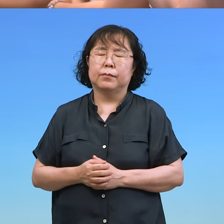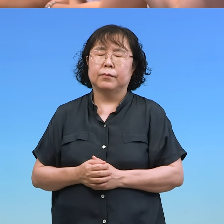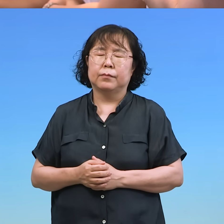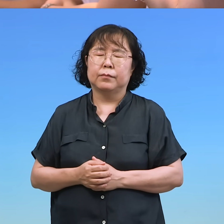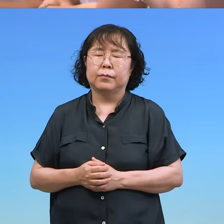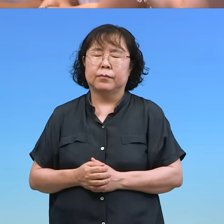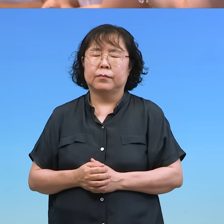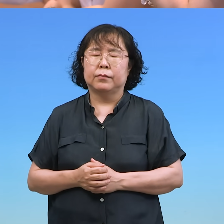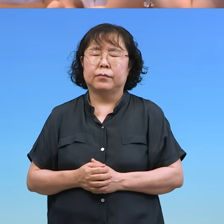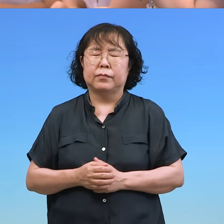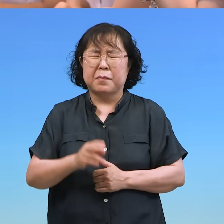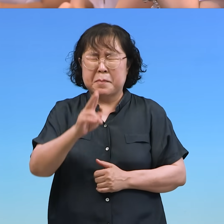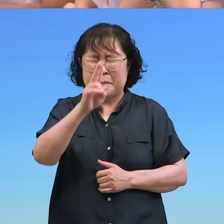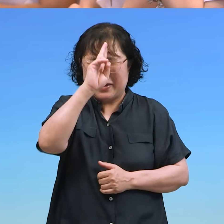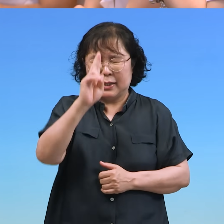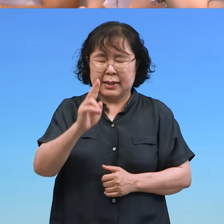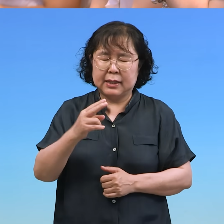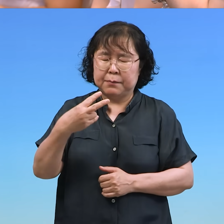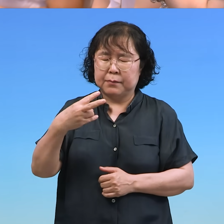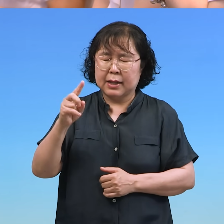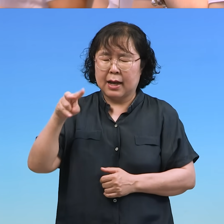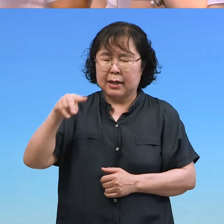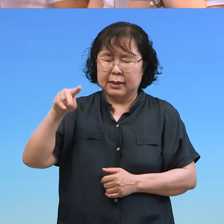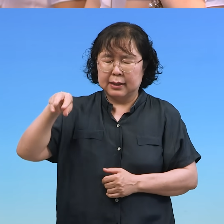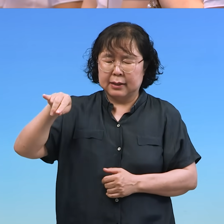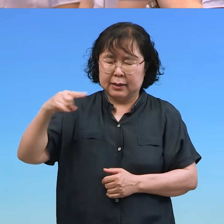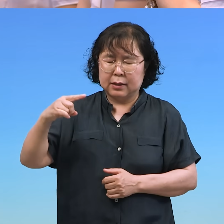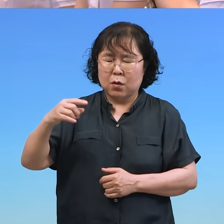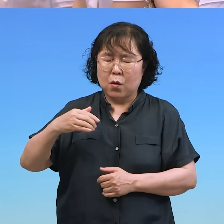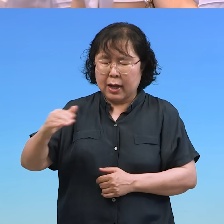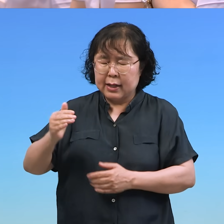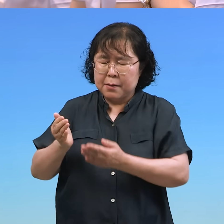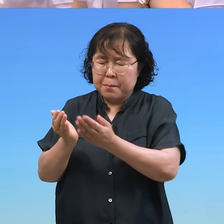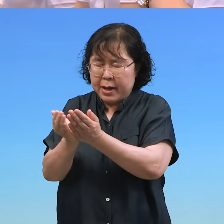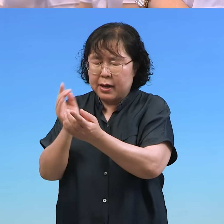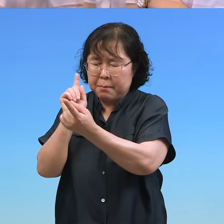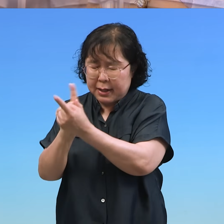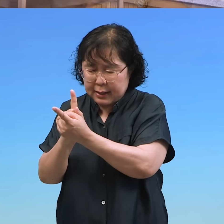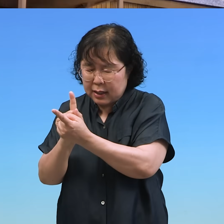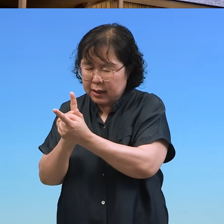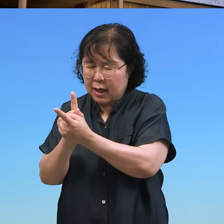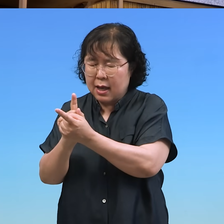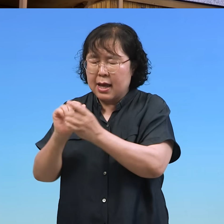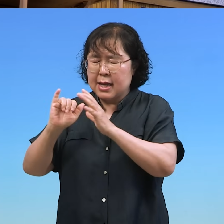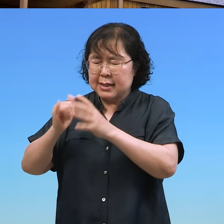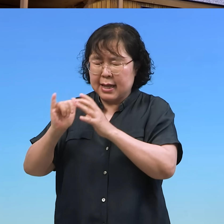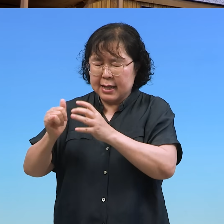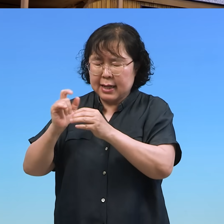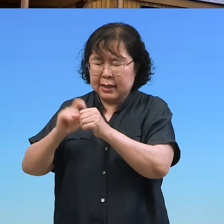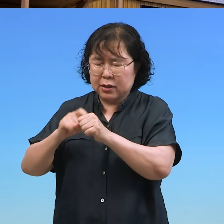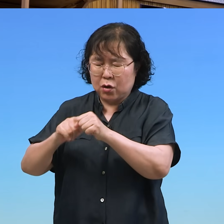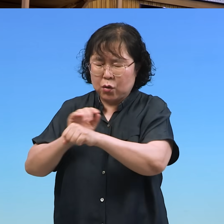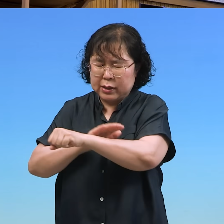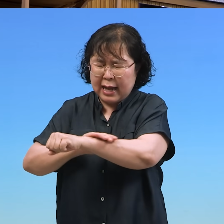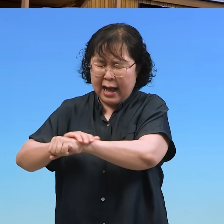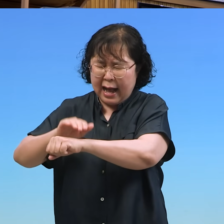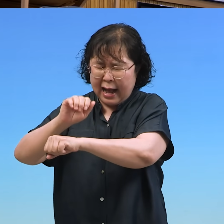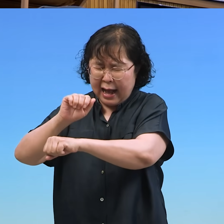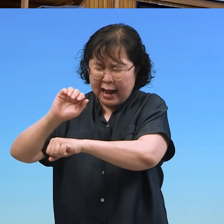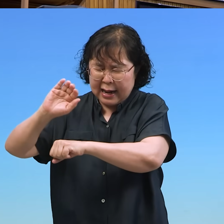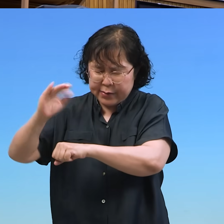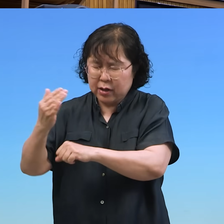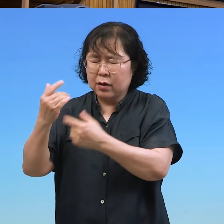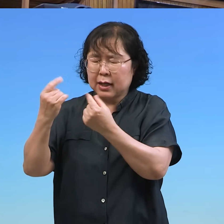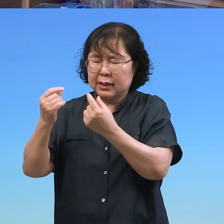마침 다시 들어가는 배를 만난지라 세상적으로 아버지 잘 되는 그 모든 것이 다 그것이 온전한